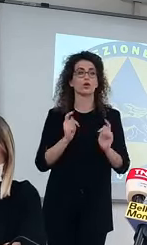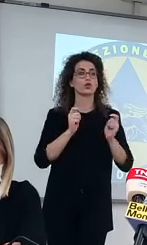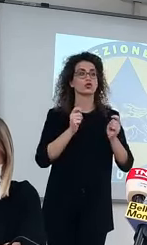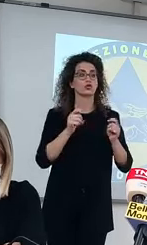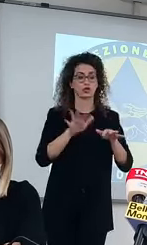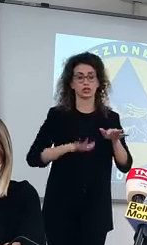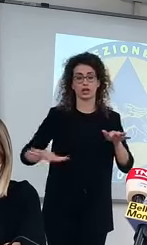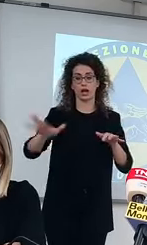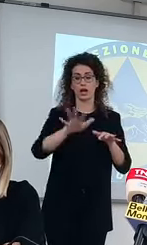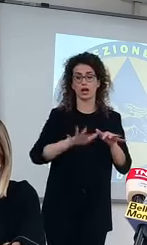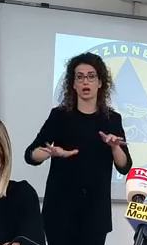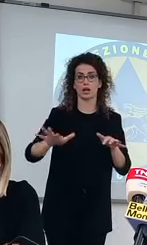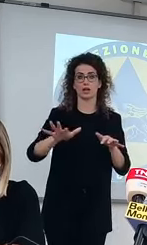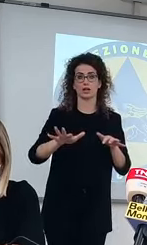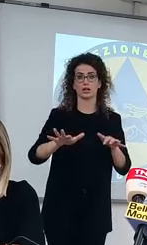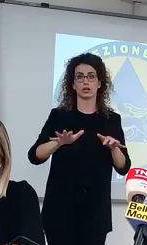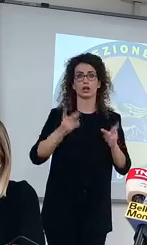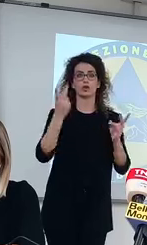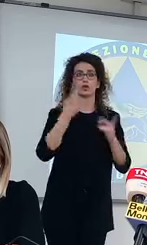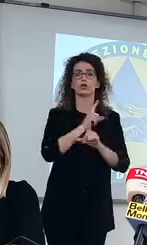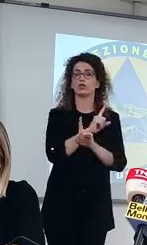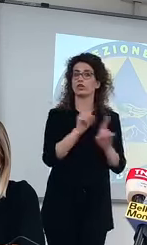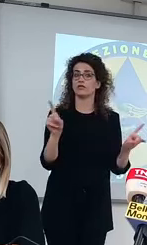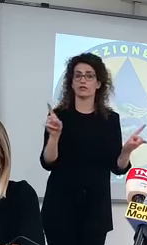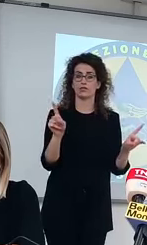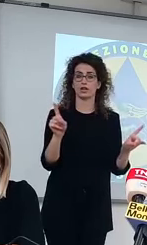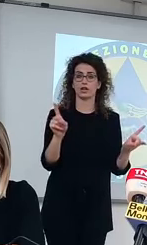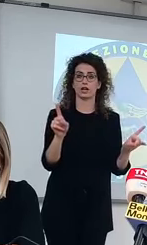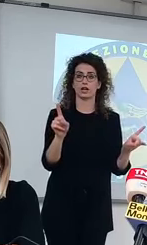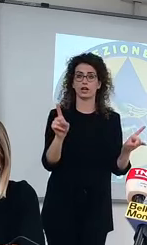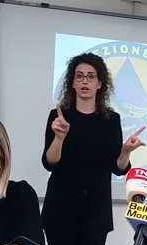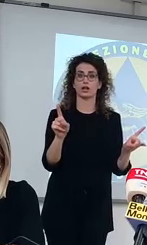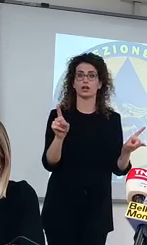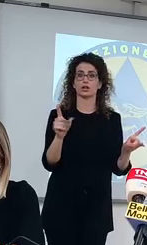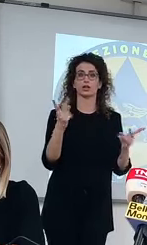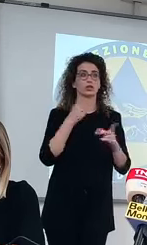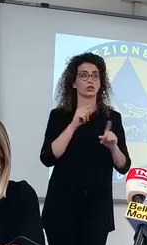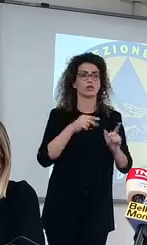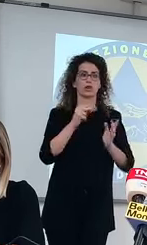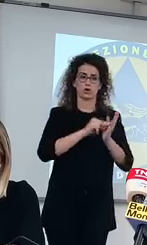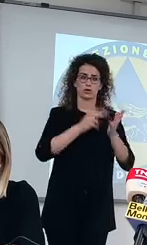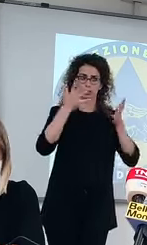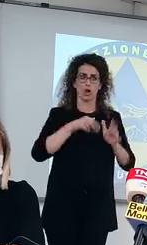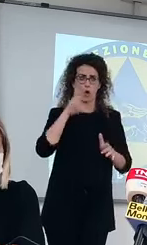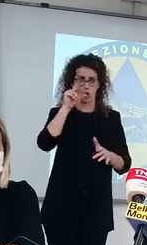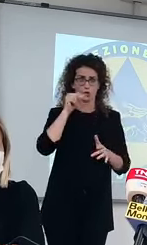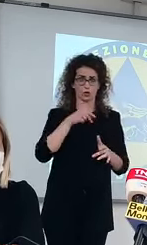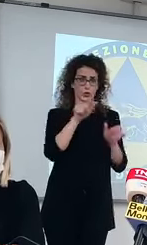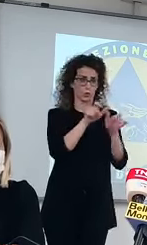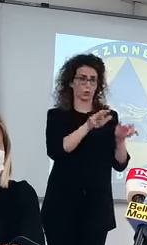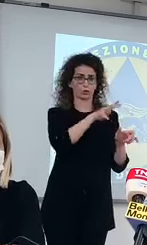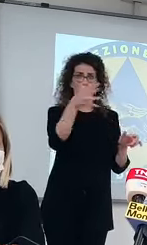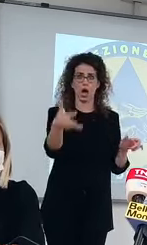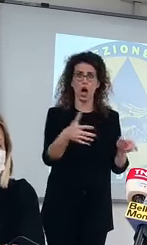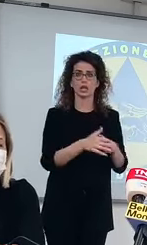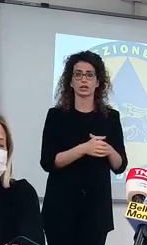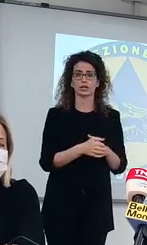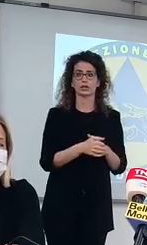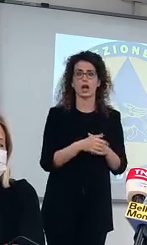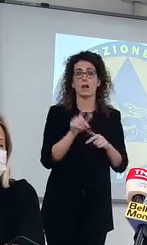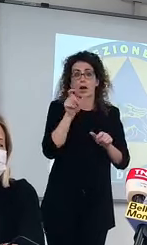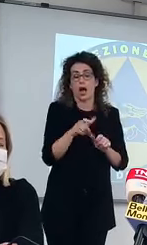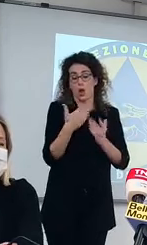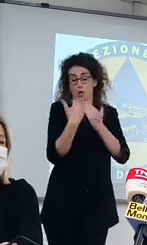di zona, non è vero, è stato contattato, lo conosco io, non è la stessa persona. Non è la stessa persona. Però si prende